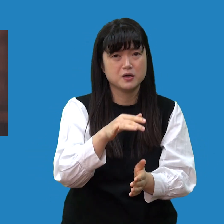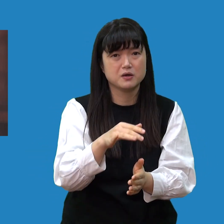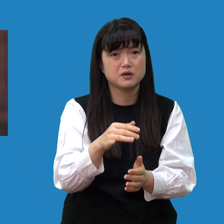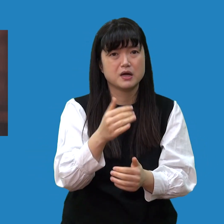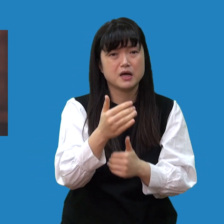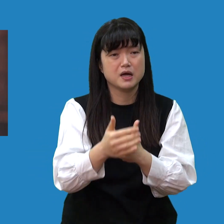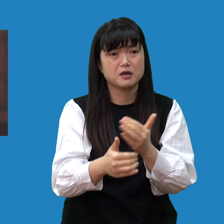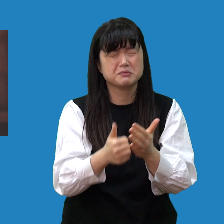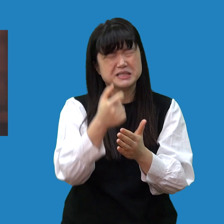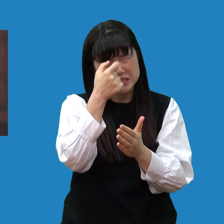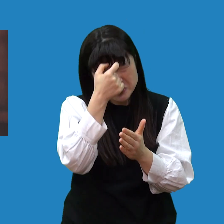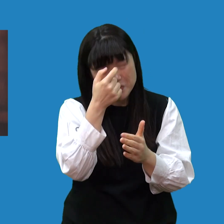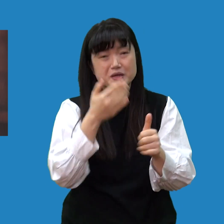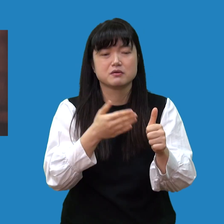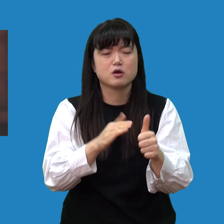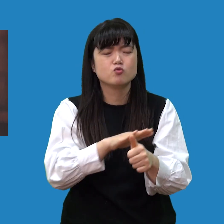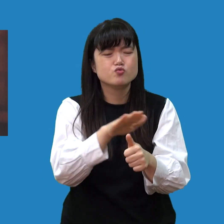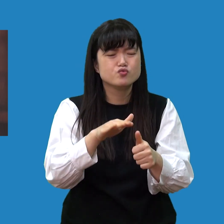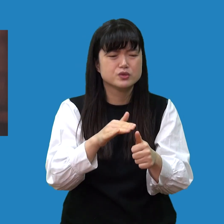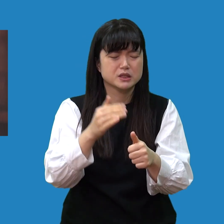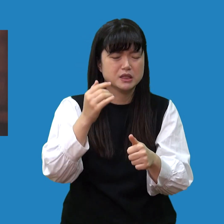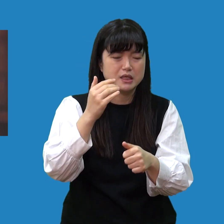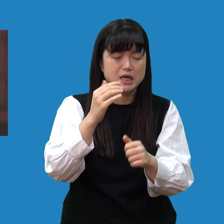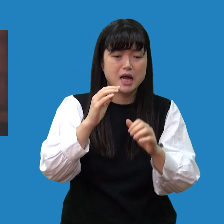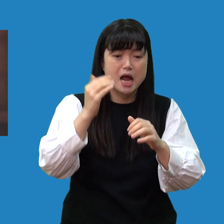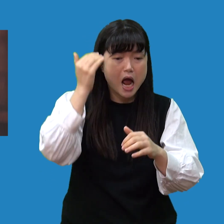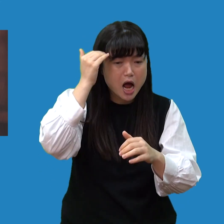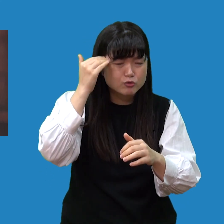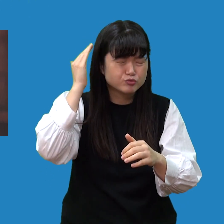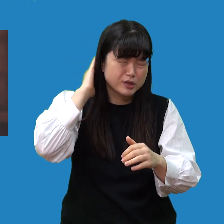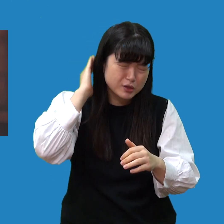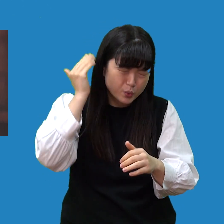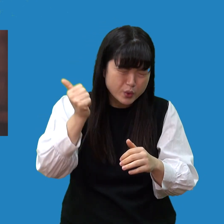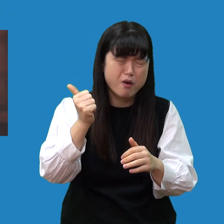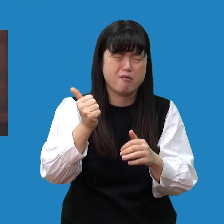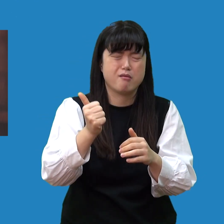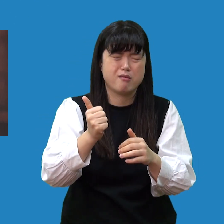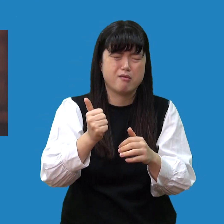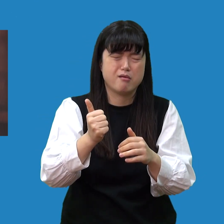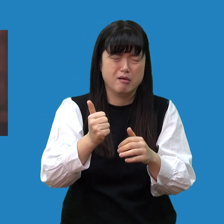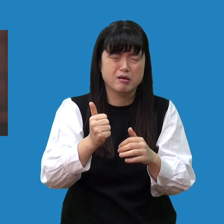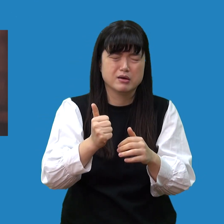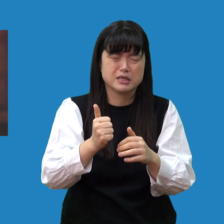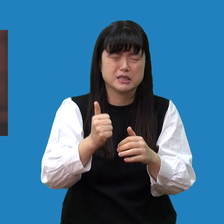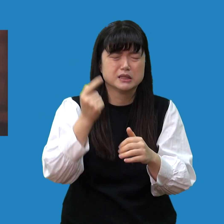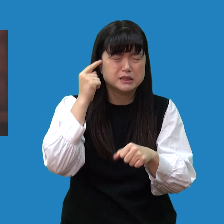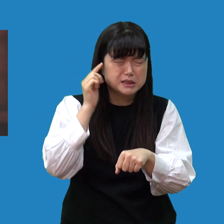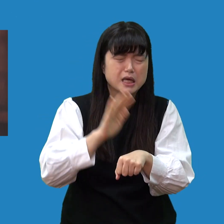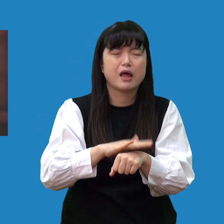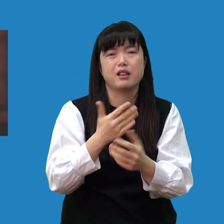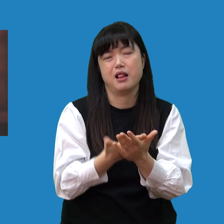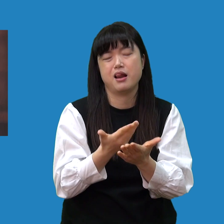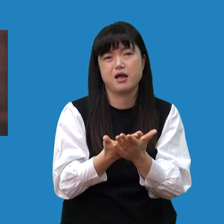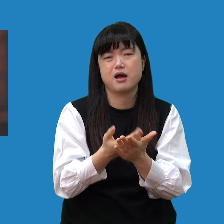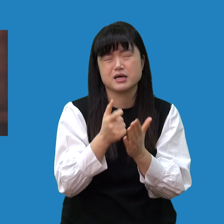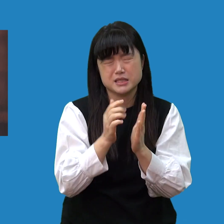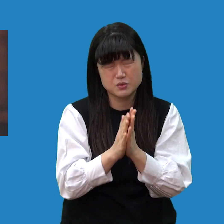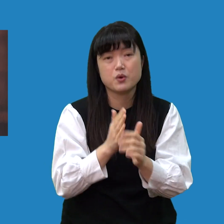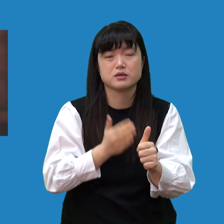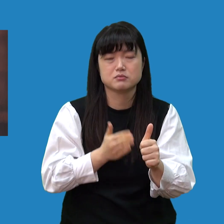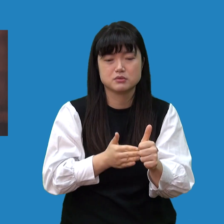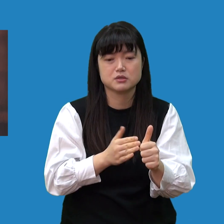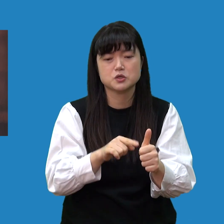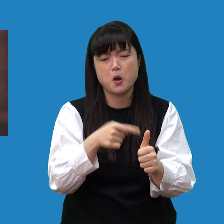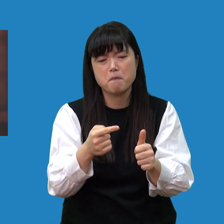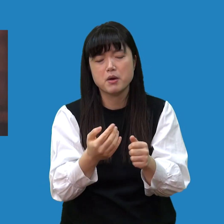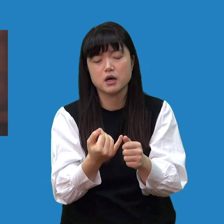하나님, 우리나라 대통령 윤 대통령에게 지혜 좀 주십시오. 지혜 좀. 네. 그